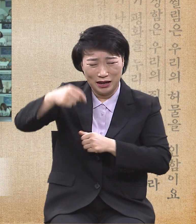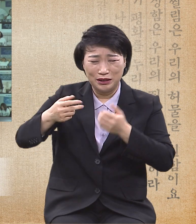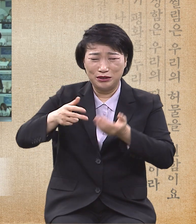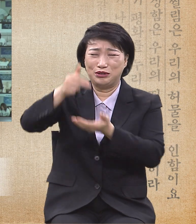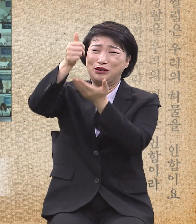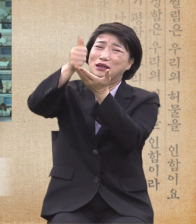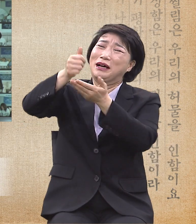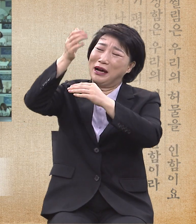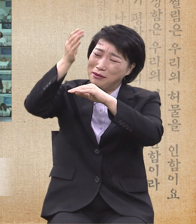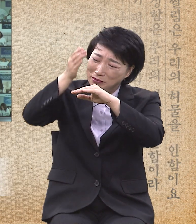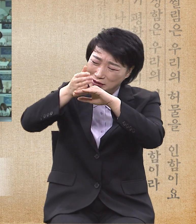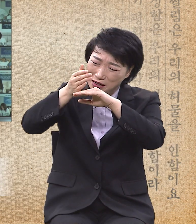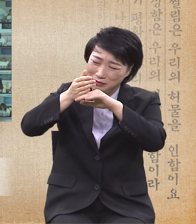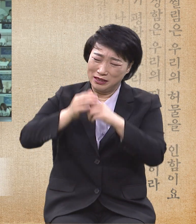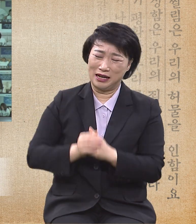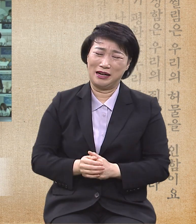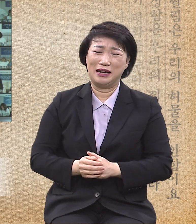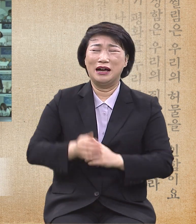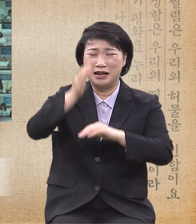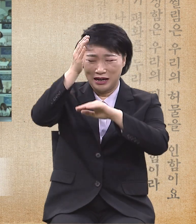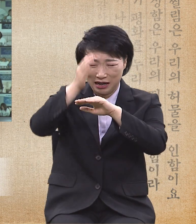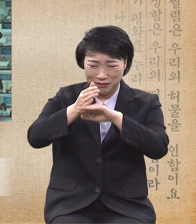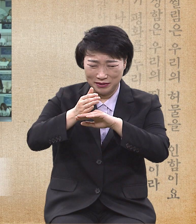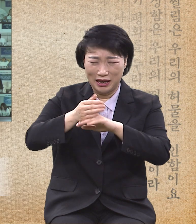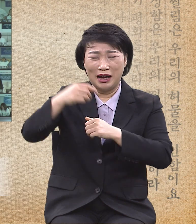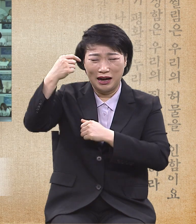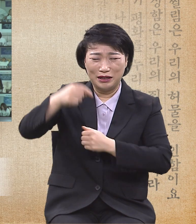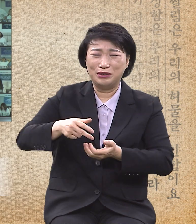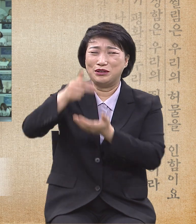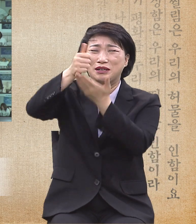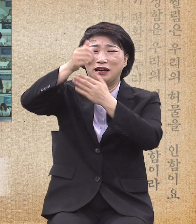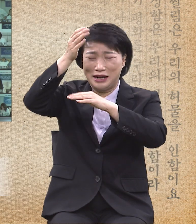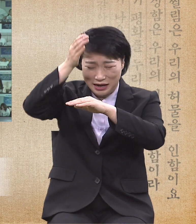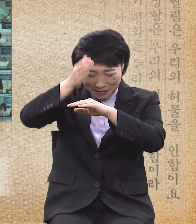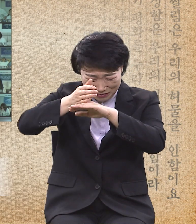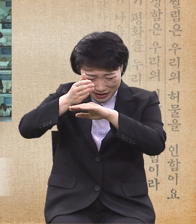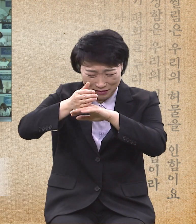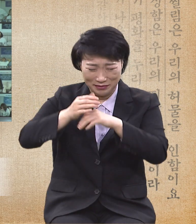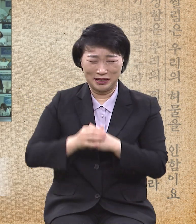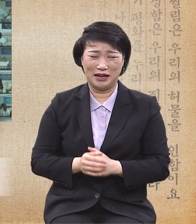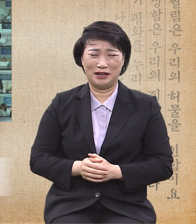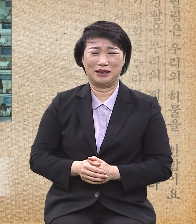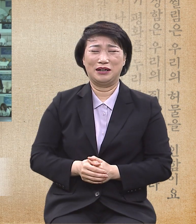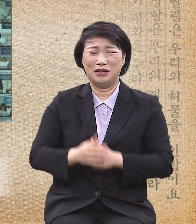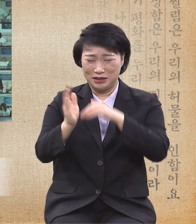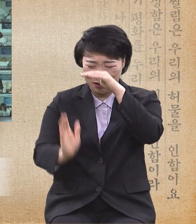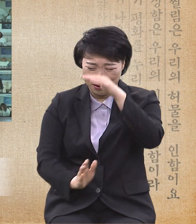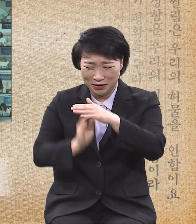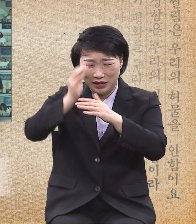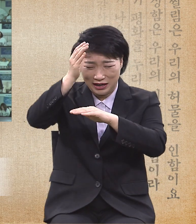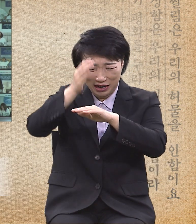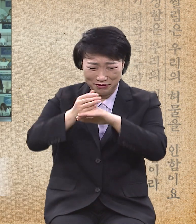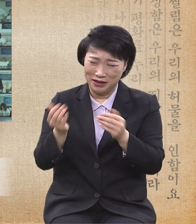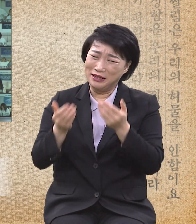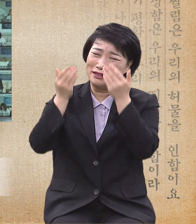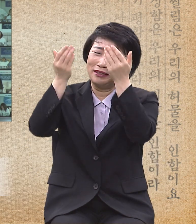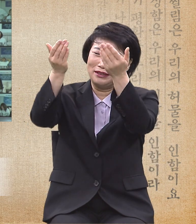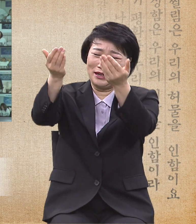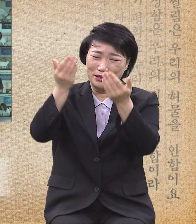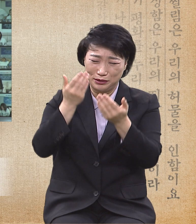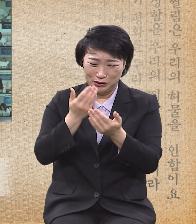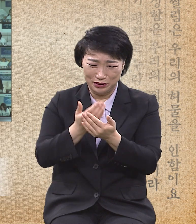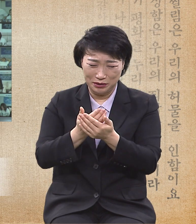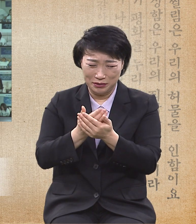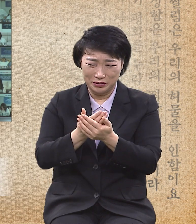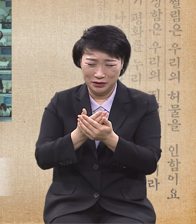가르치셔서 감사합니다. 감사를 가르치셔서 감사합니다. 최고의 감사를 올리게